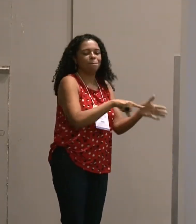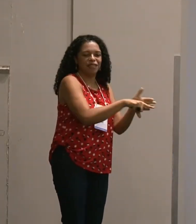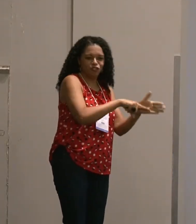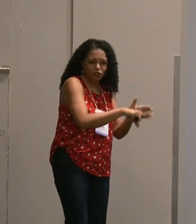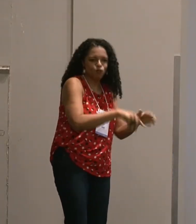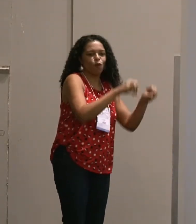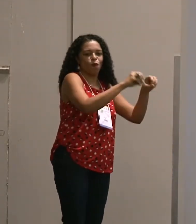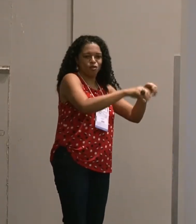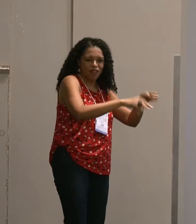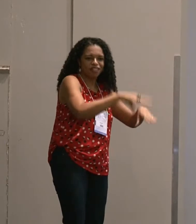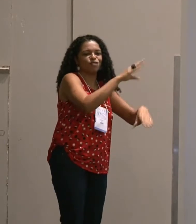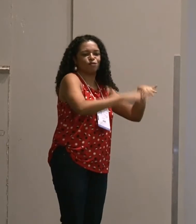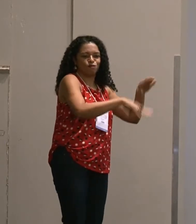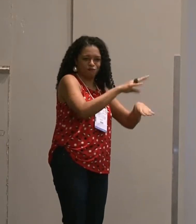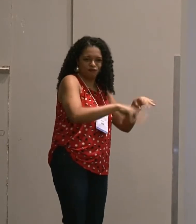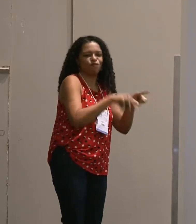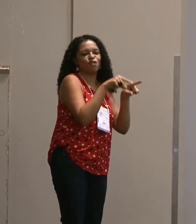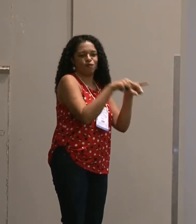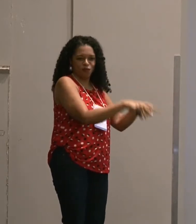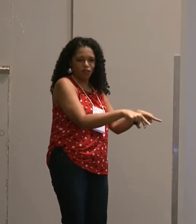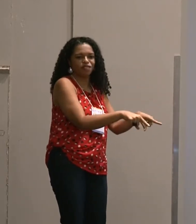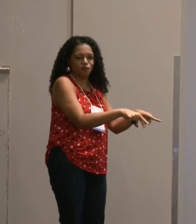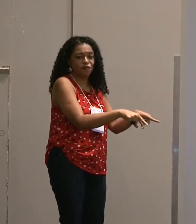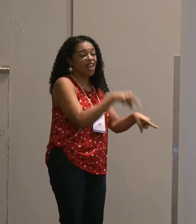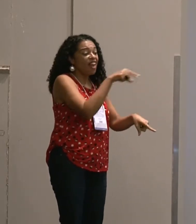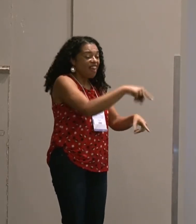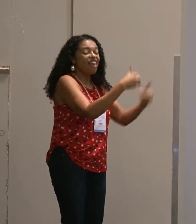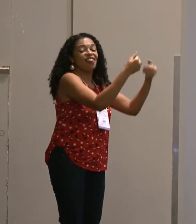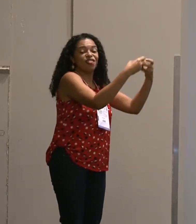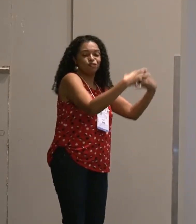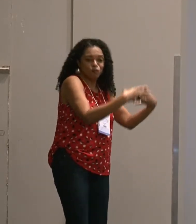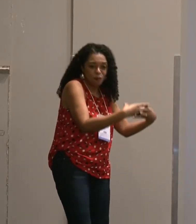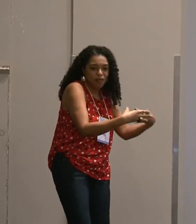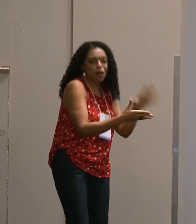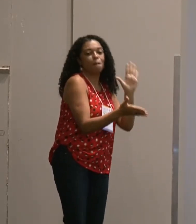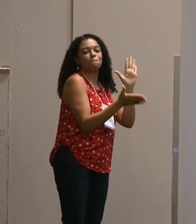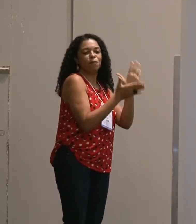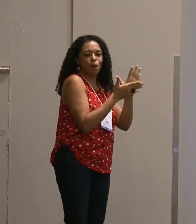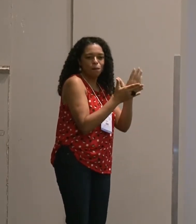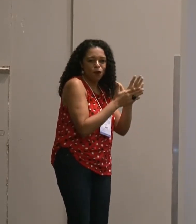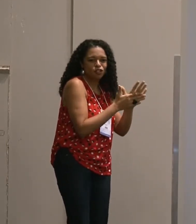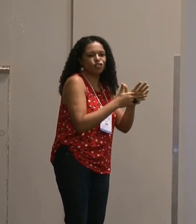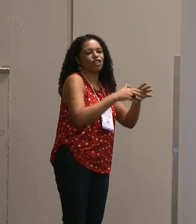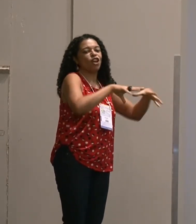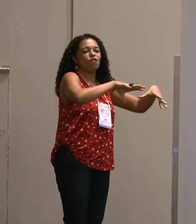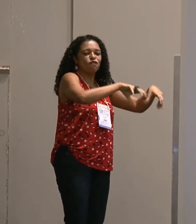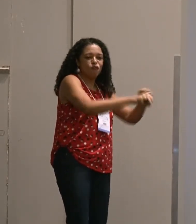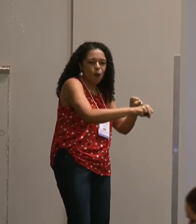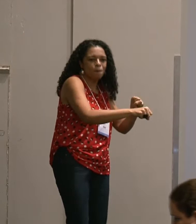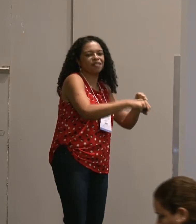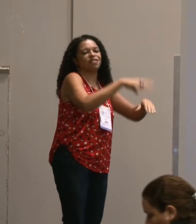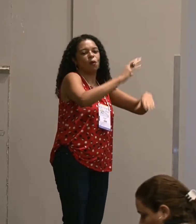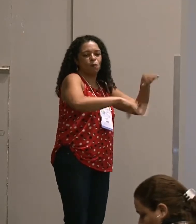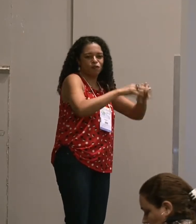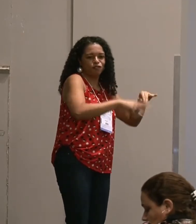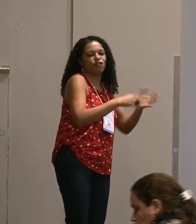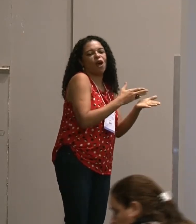que também pesquisou sobre a educação profissional de surdos e ela explica algumas propostas de formação